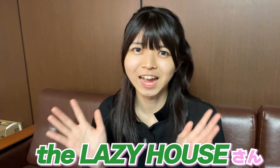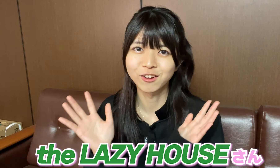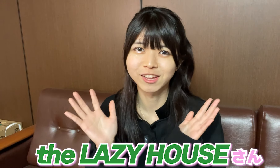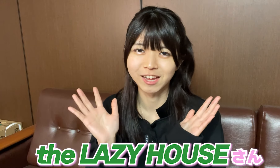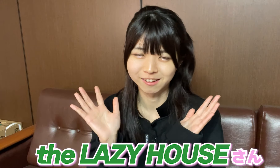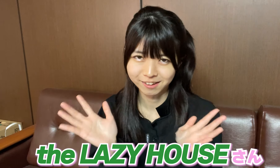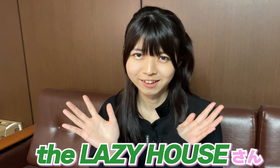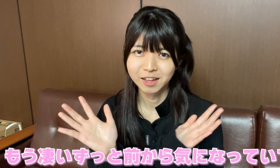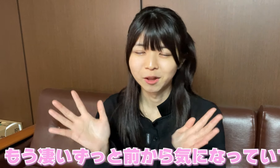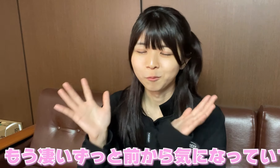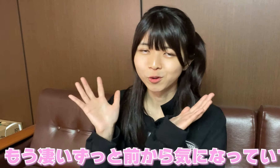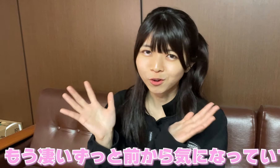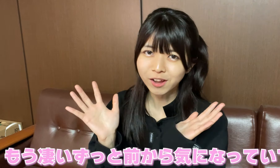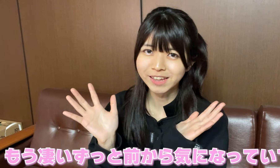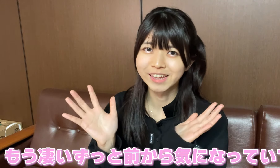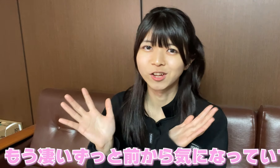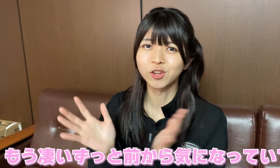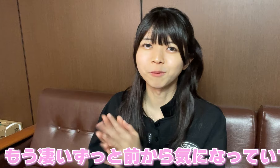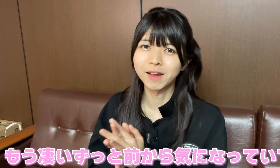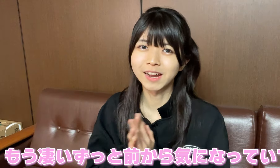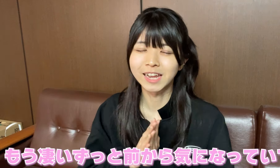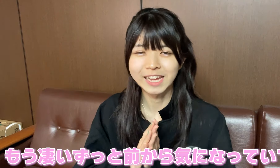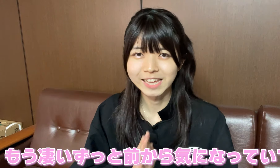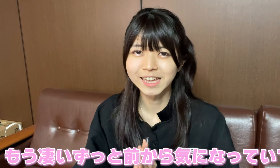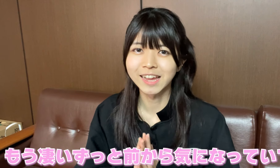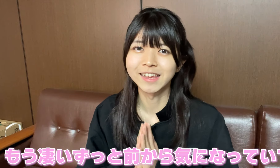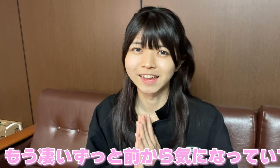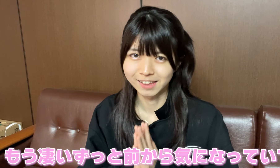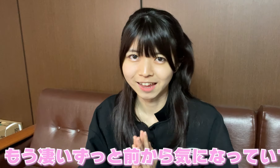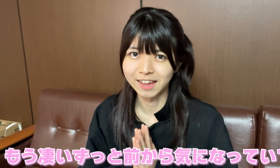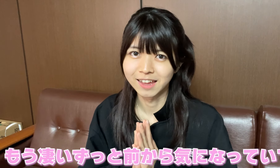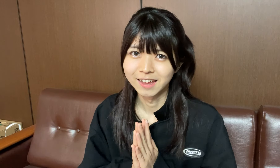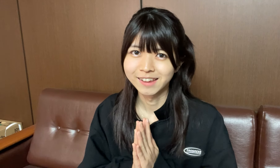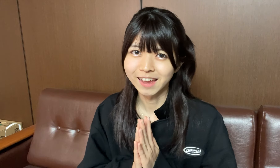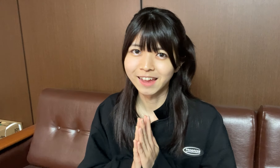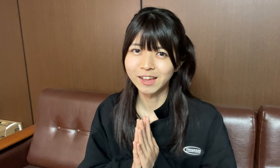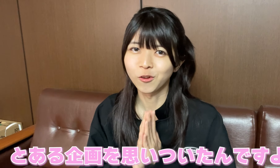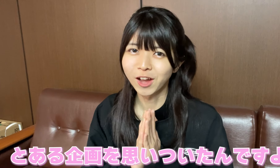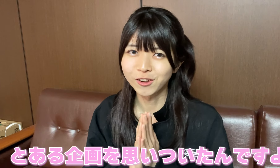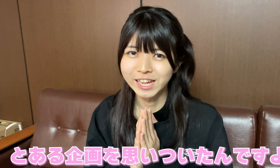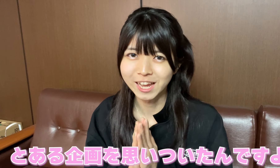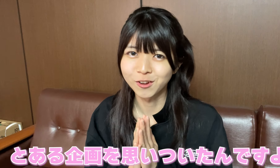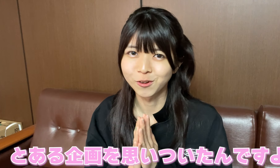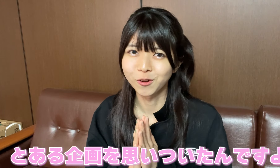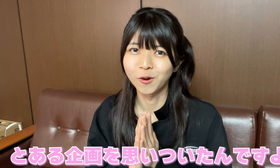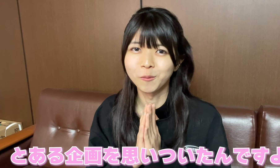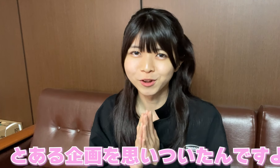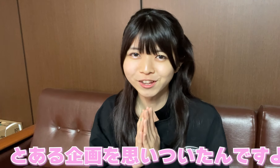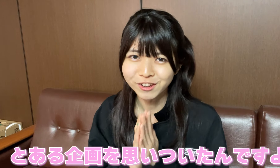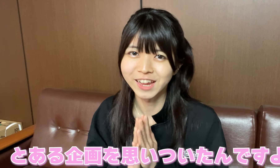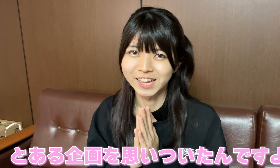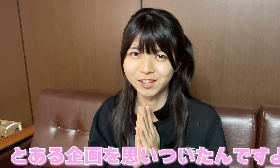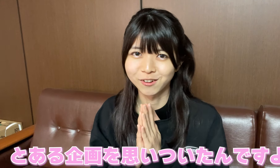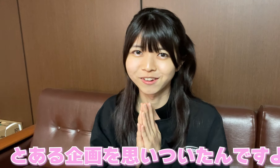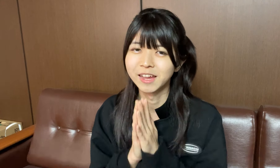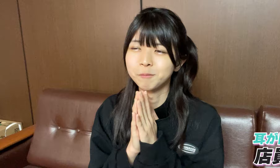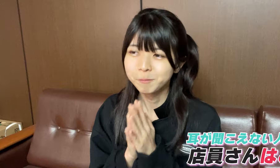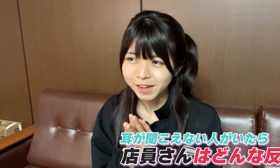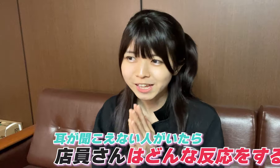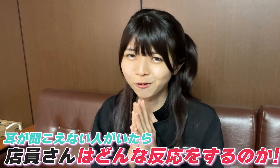ウスさん、もうすごいずっと前から気になっていて、でとある企画を思いついたんですよ。耳が聞こえ